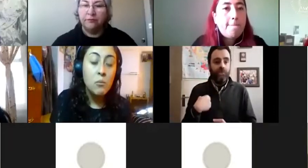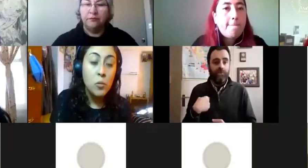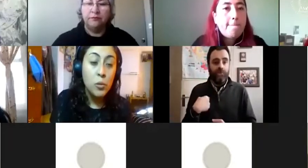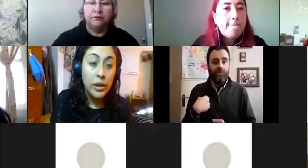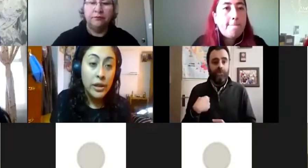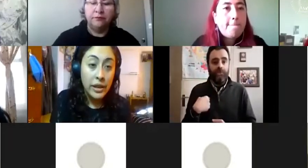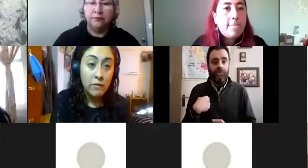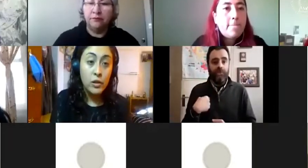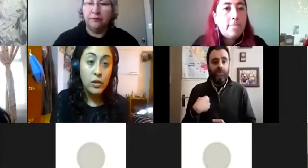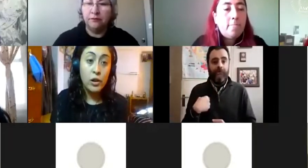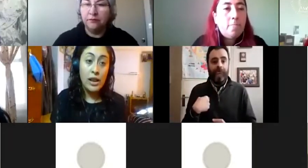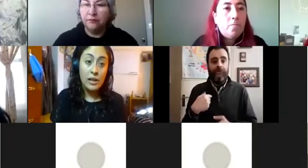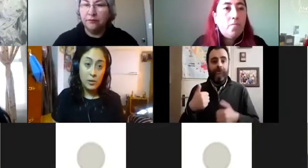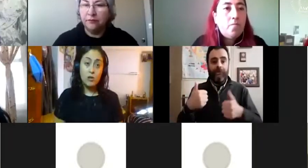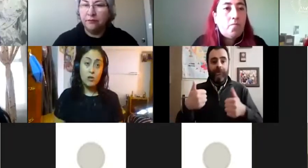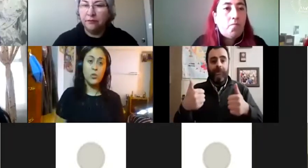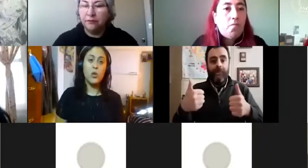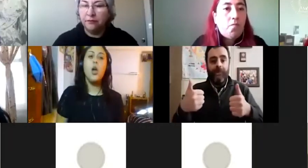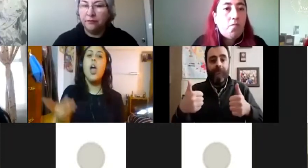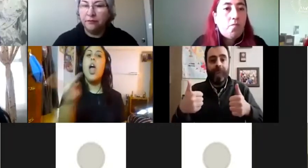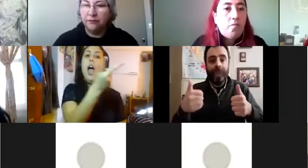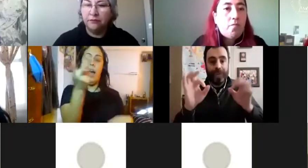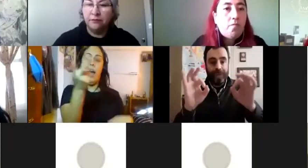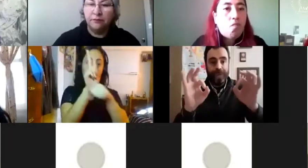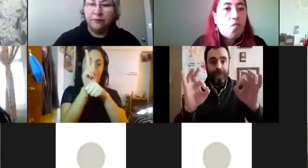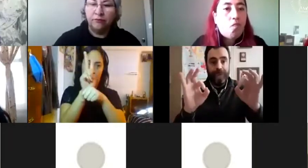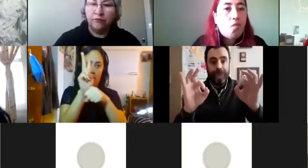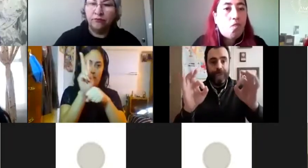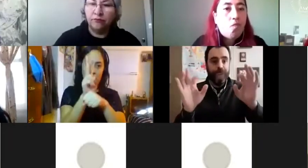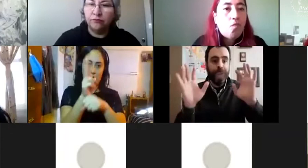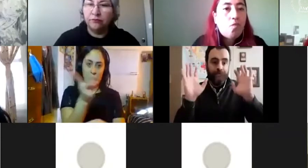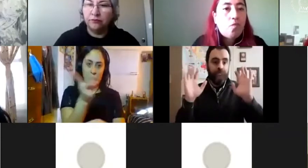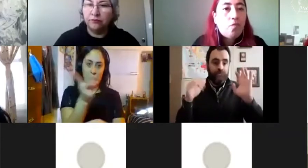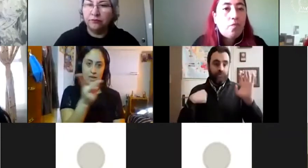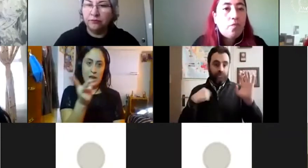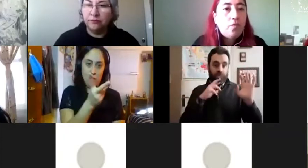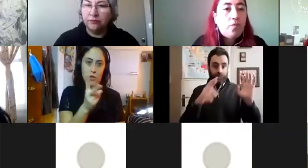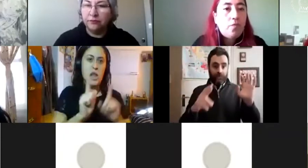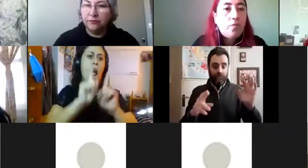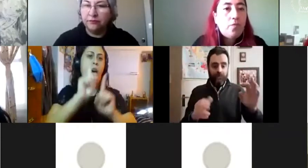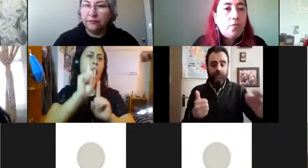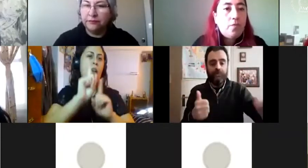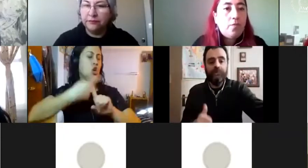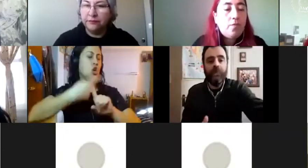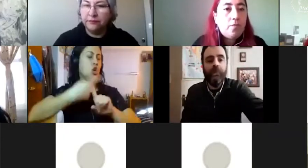la mujer, bueno, la estudiante que consultó a los dos profesores, a los dos, sí.